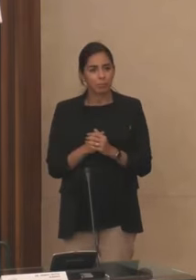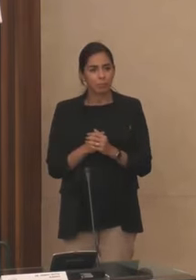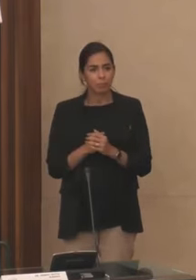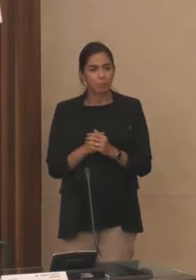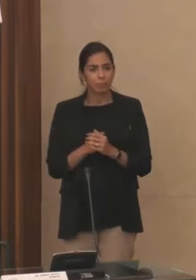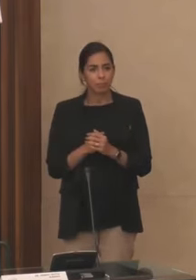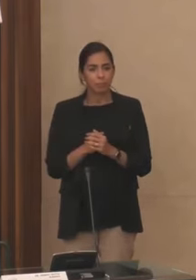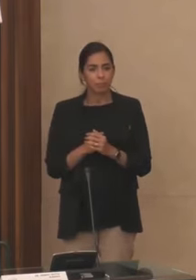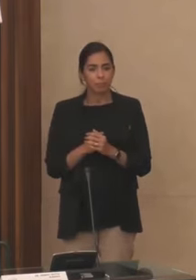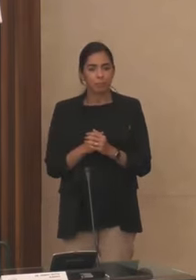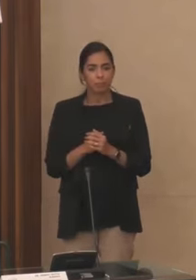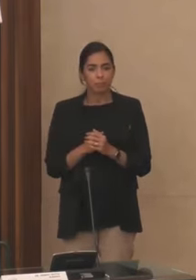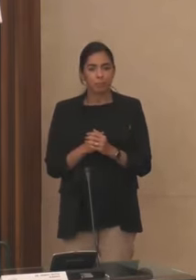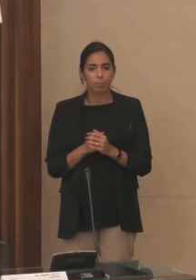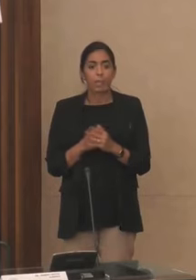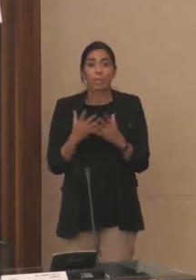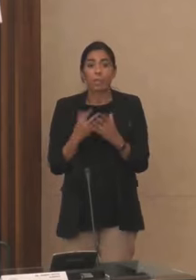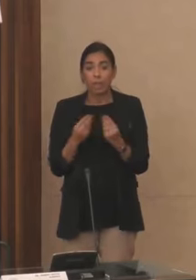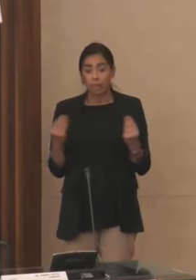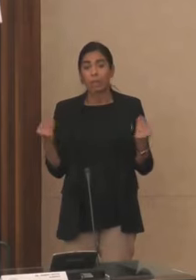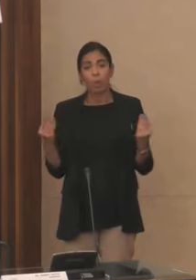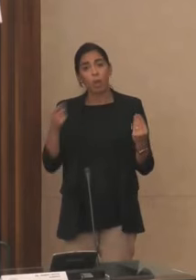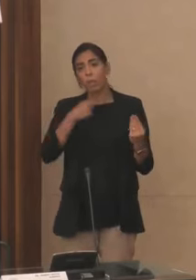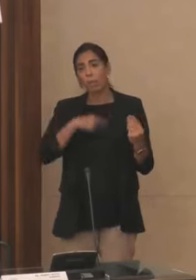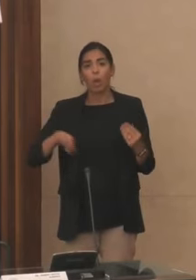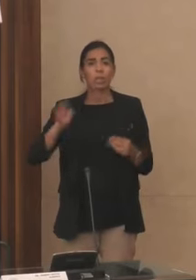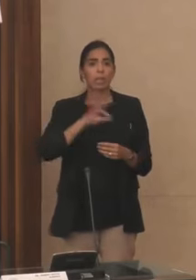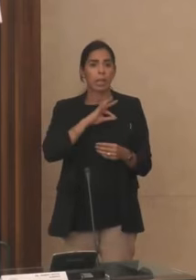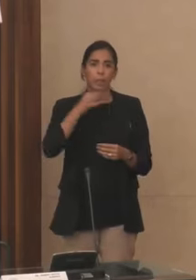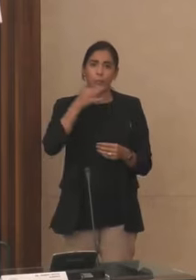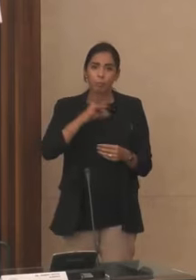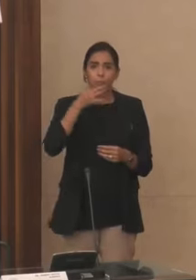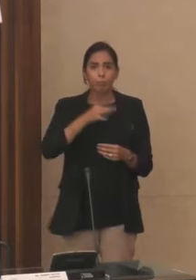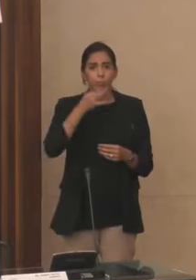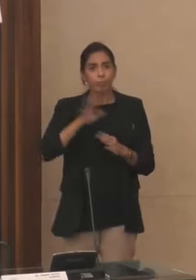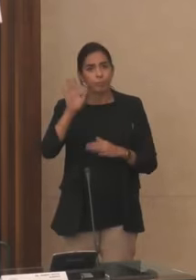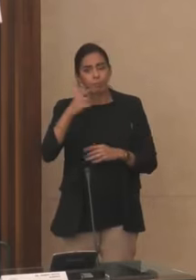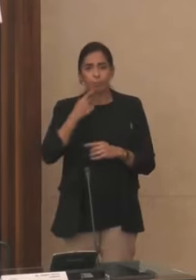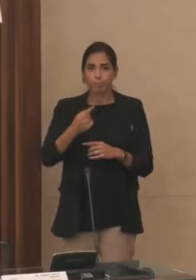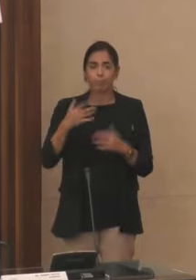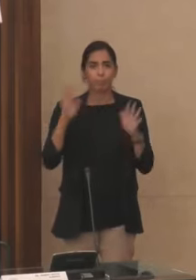Tante volte siamo intervenuti in Senato chiedendo